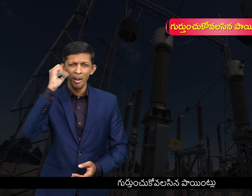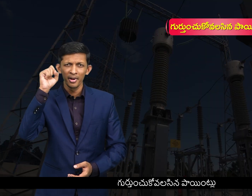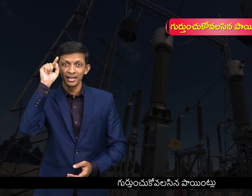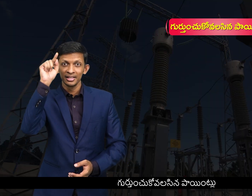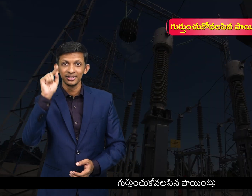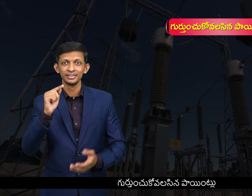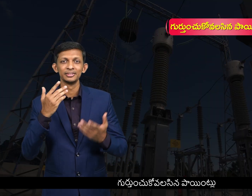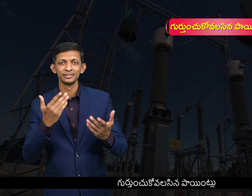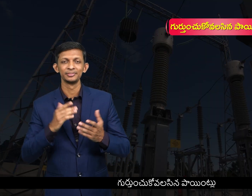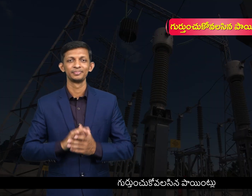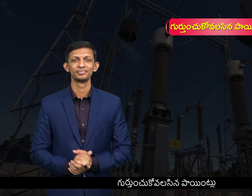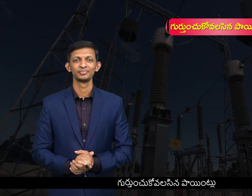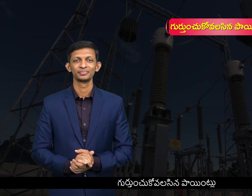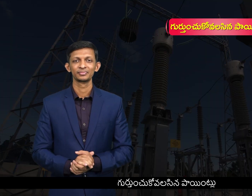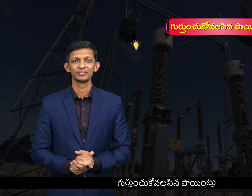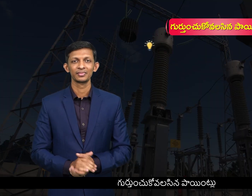గుర్తుంచుకోవలసిన పాయింట్లు: